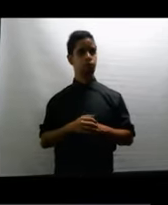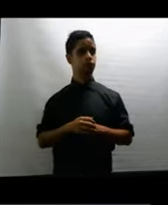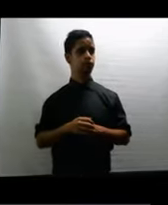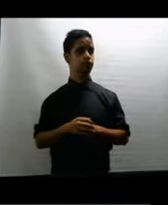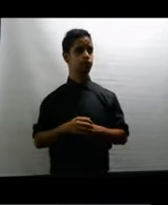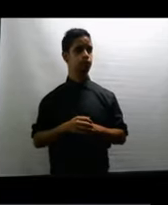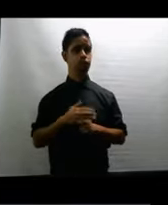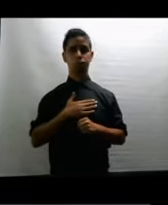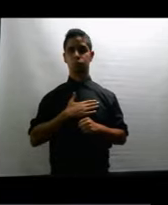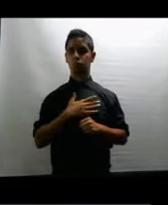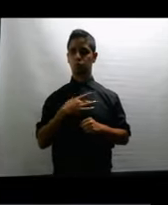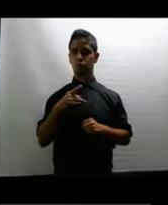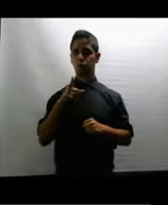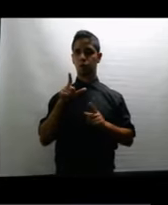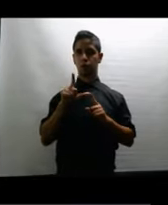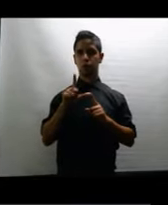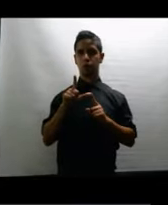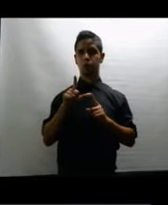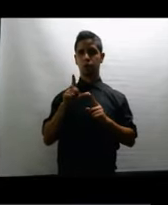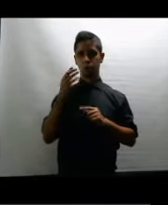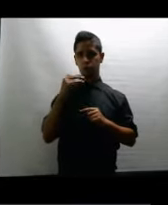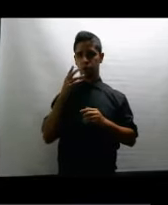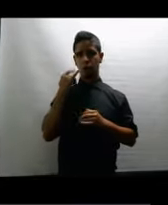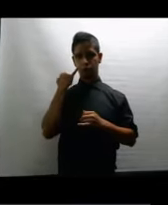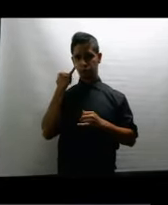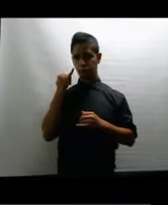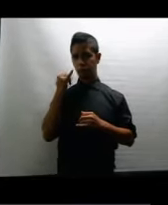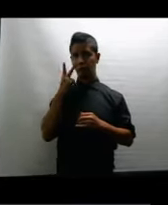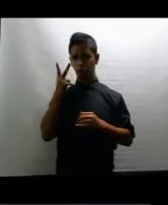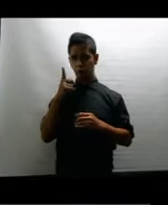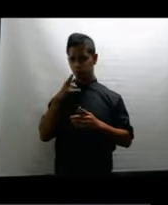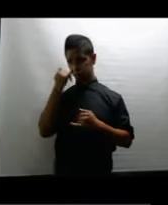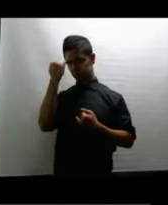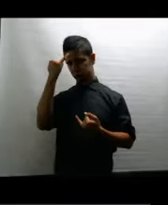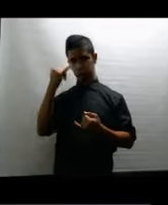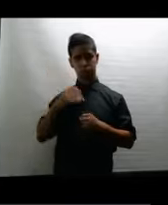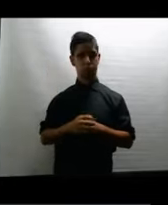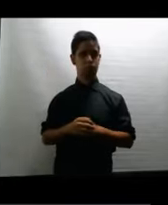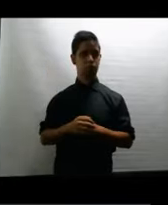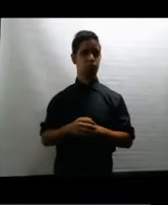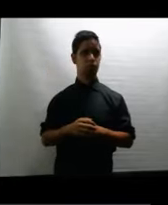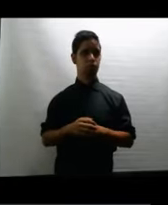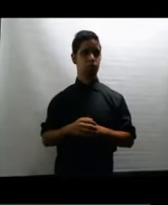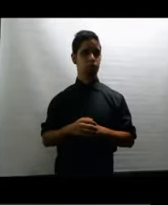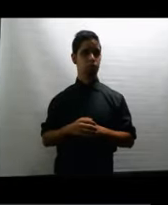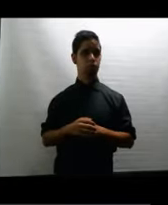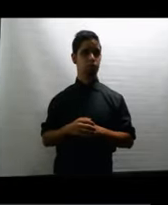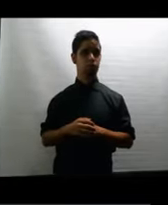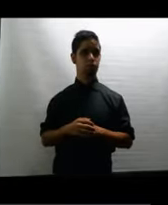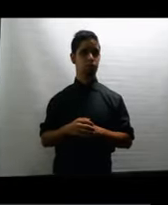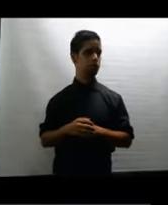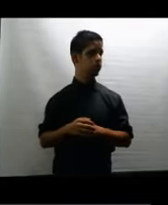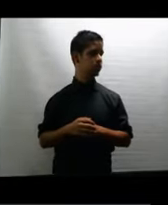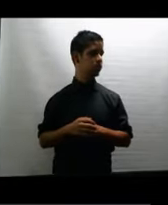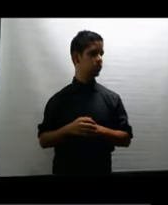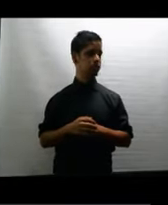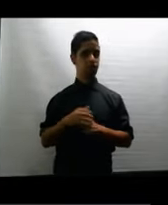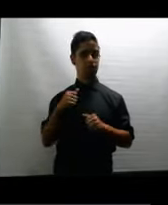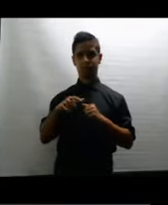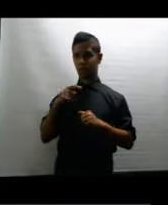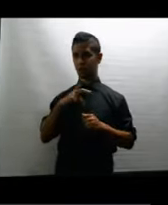las letras tuyas es lo inteligente. Ay, gracias. De verdad. No tienes idea del cumplidazo que le acabas de dar a tu